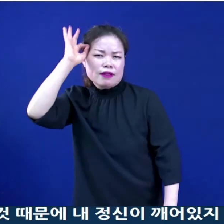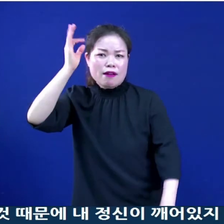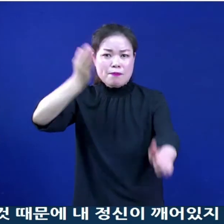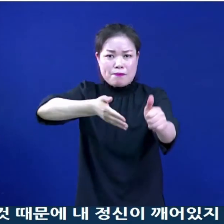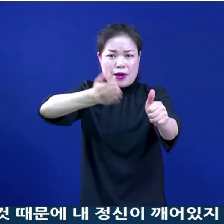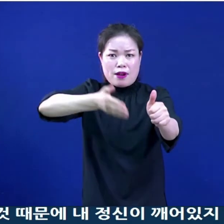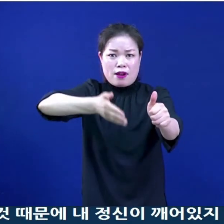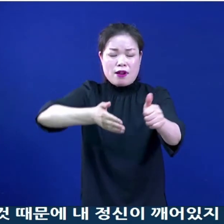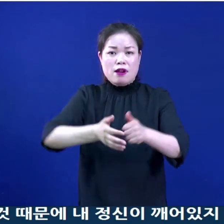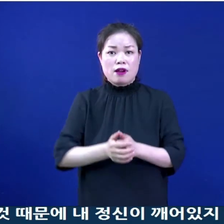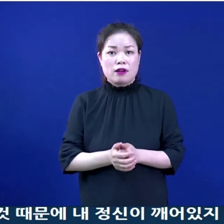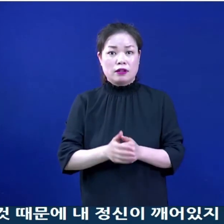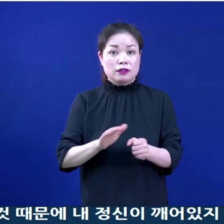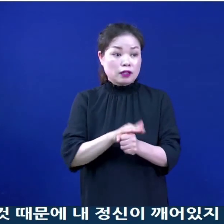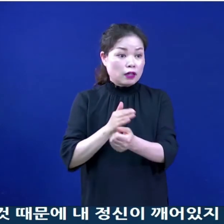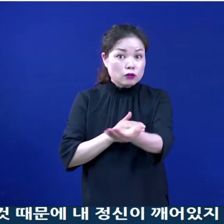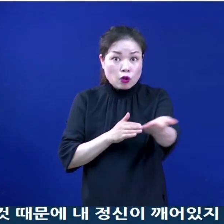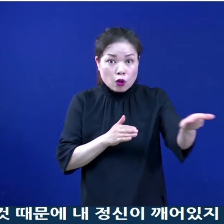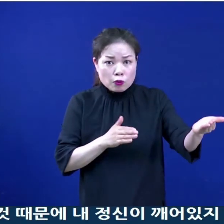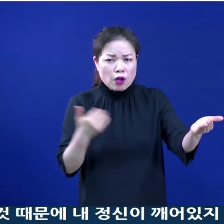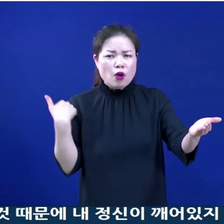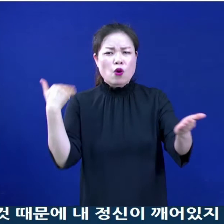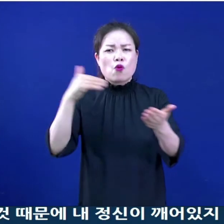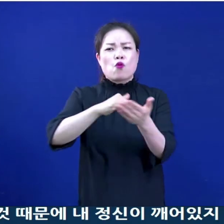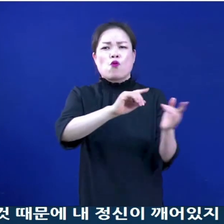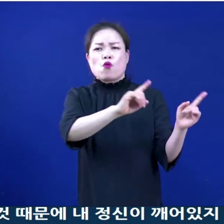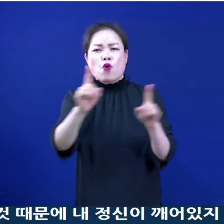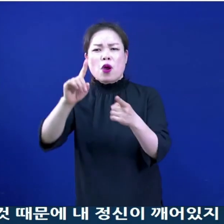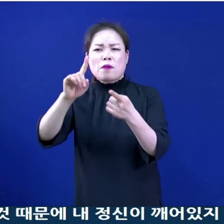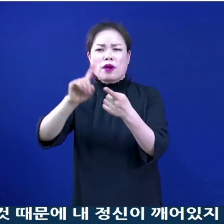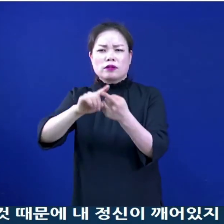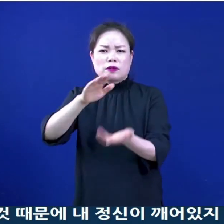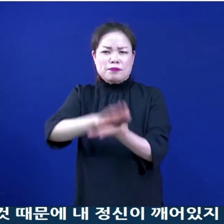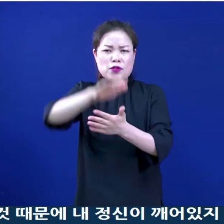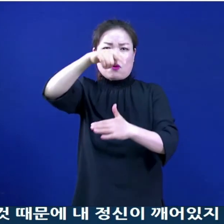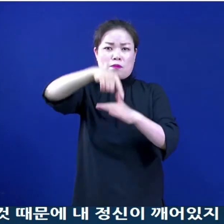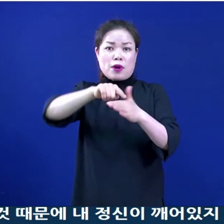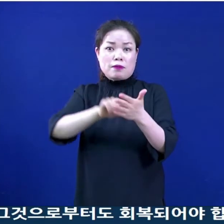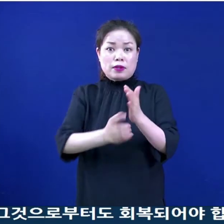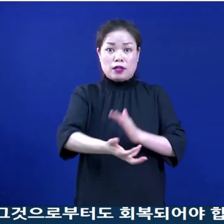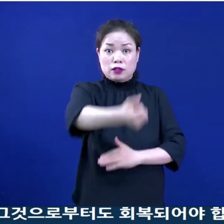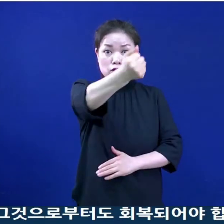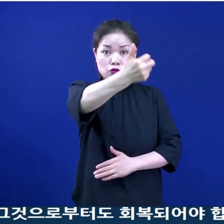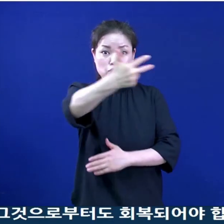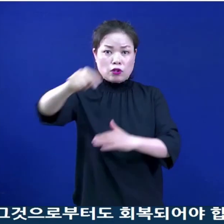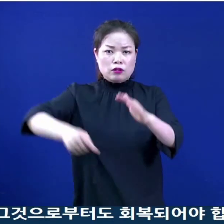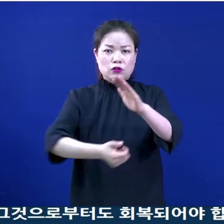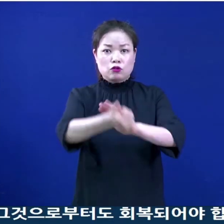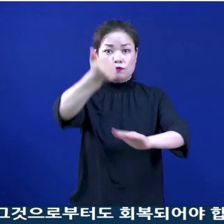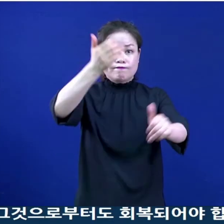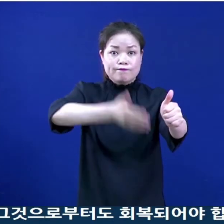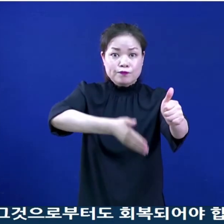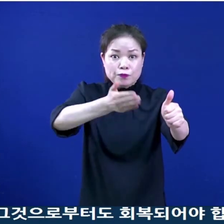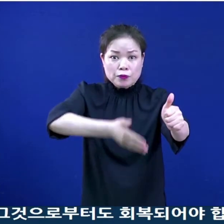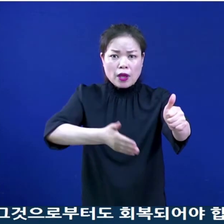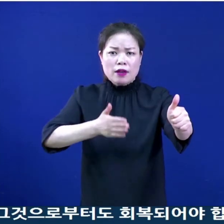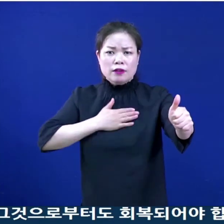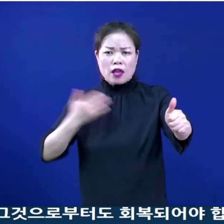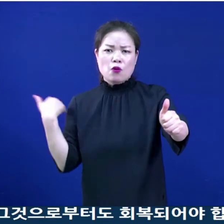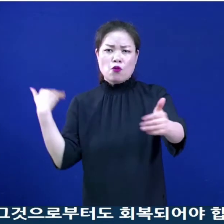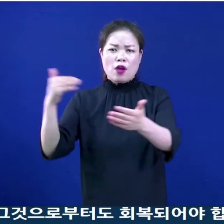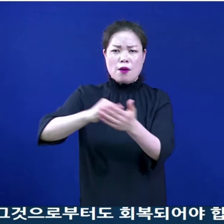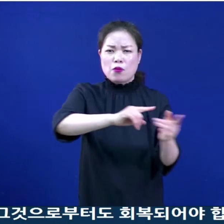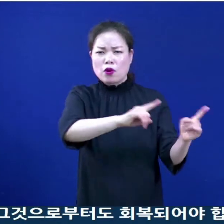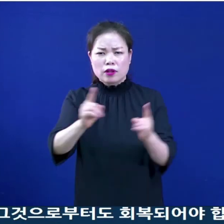것이죠. 사랑하는 여러분, 회복에 대한 열망을 가지시는 저와 여러분 되기를 주 안에서 소망합니다. 내가 회복에